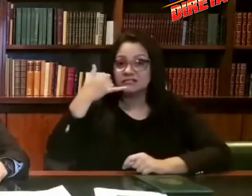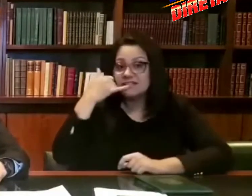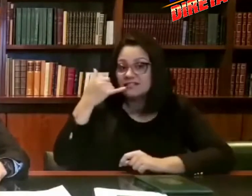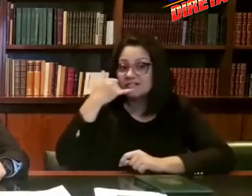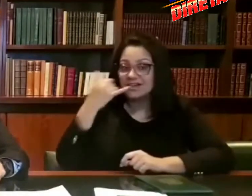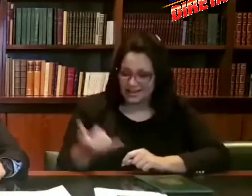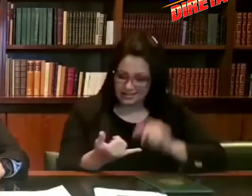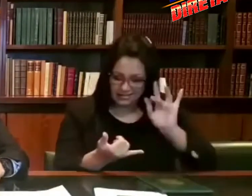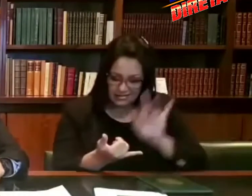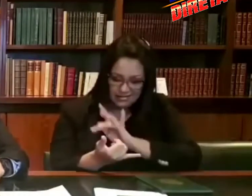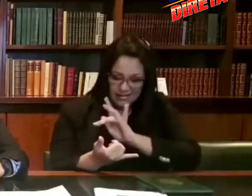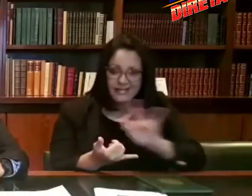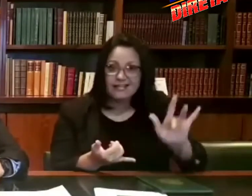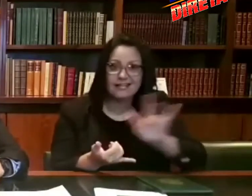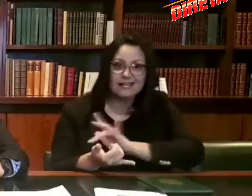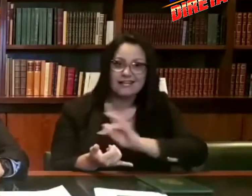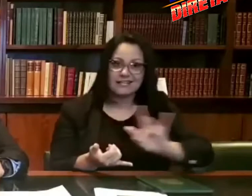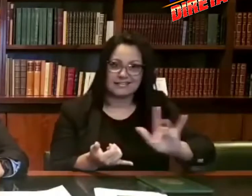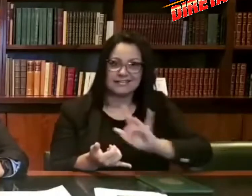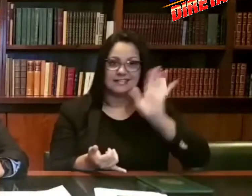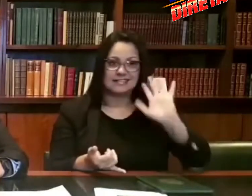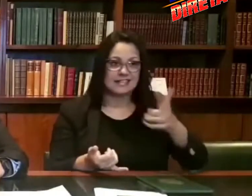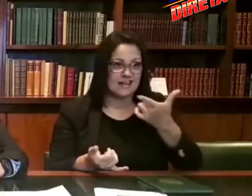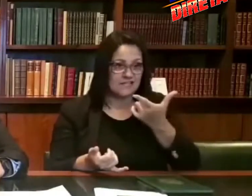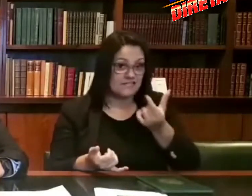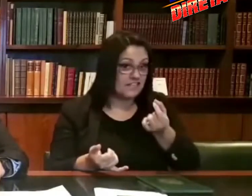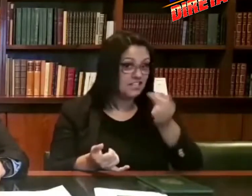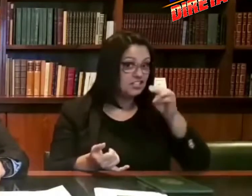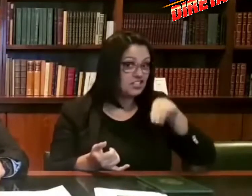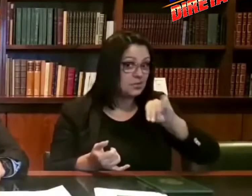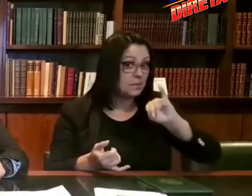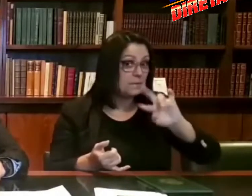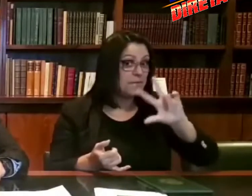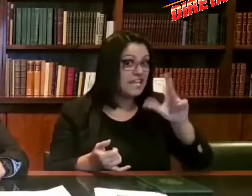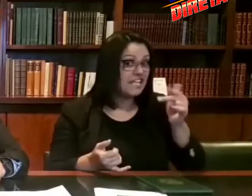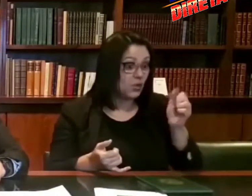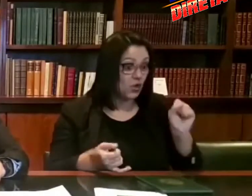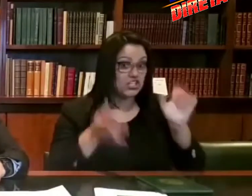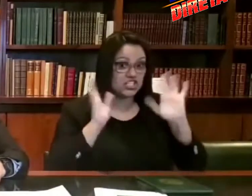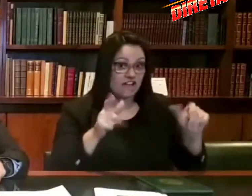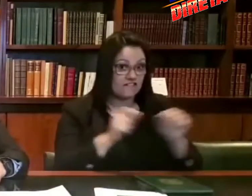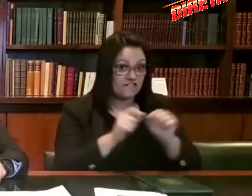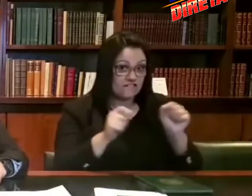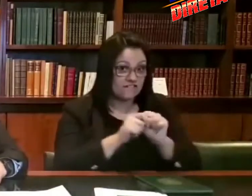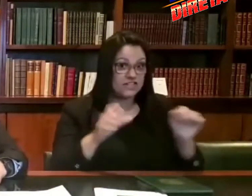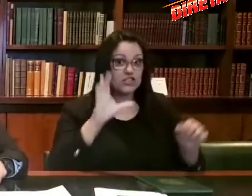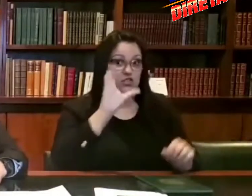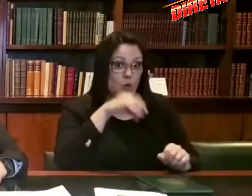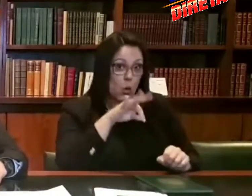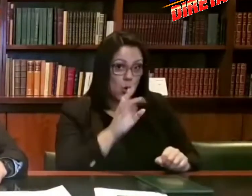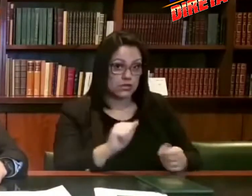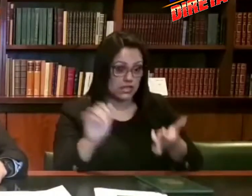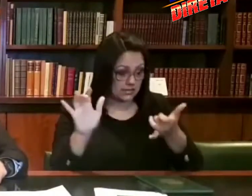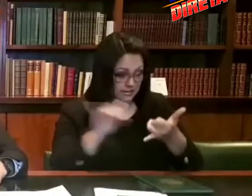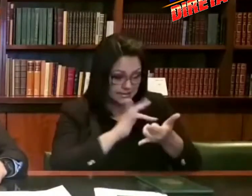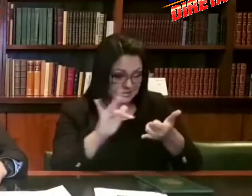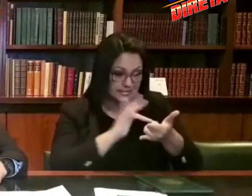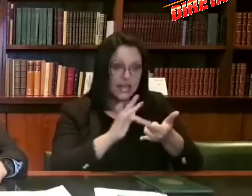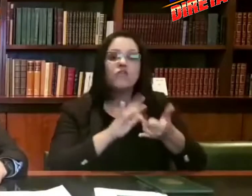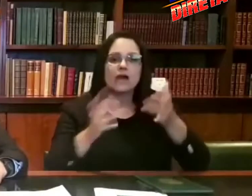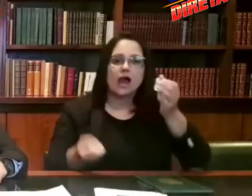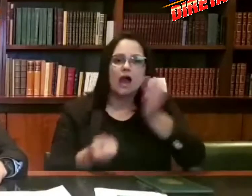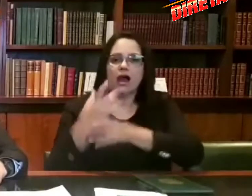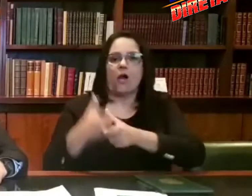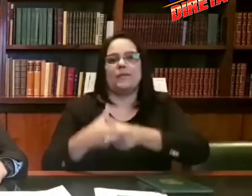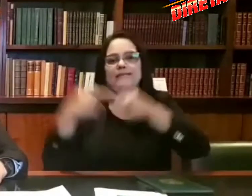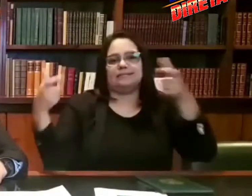Então, isso é uma novidade. Nós tínhamos 20 milhões de contas e teremos 50 milhões de contas digitais já para essa